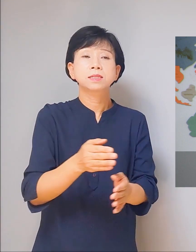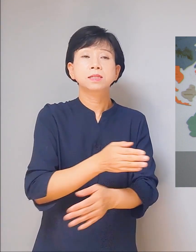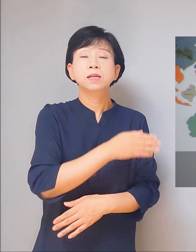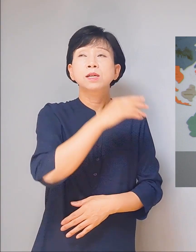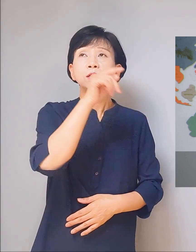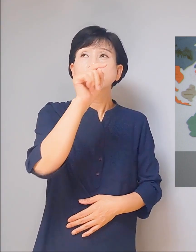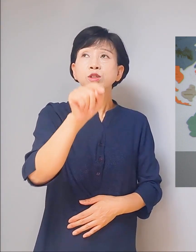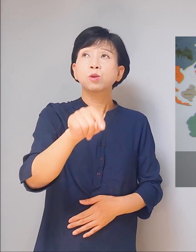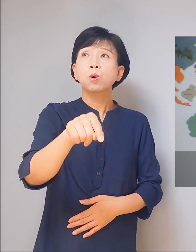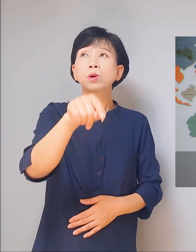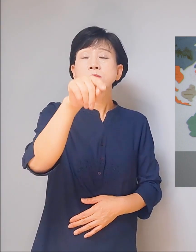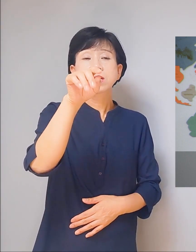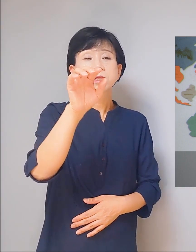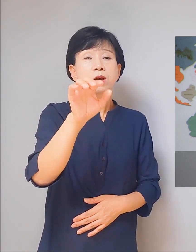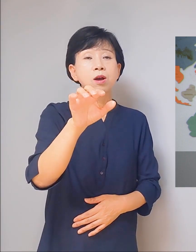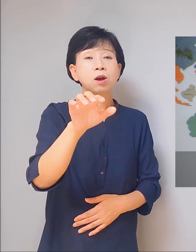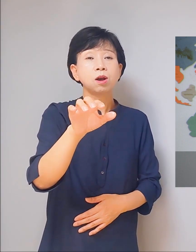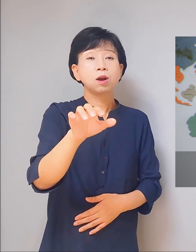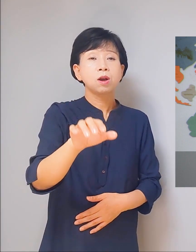않는